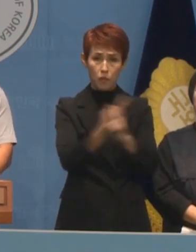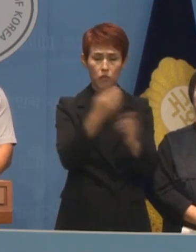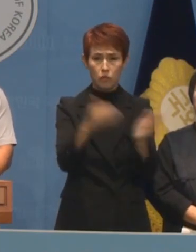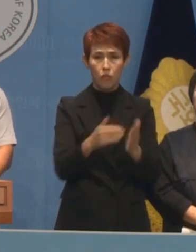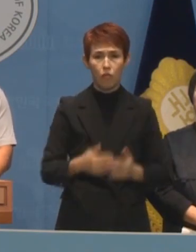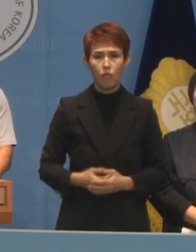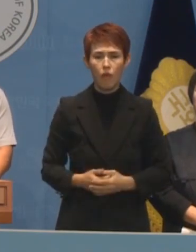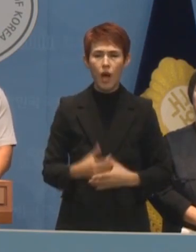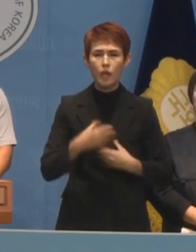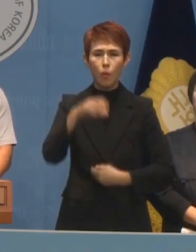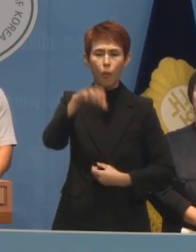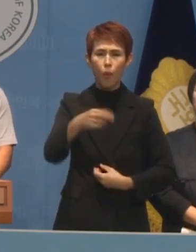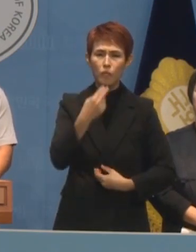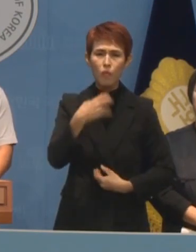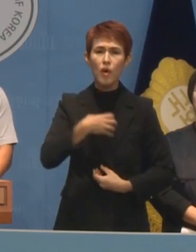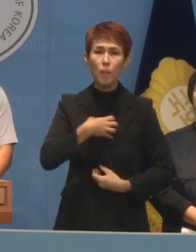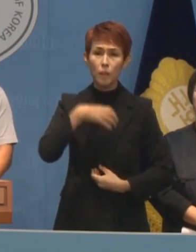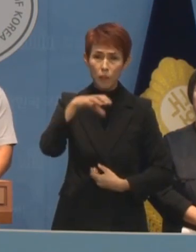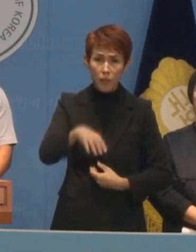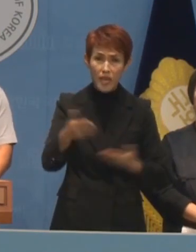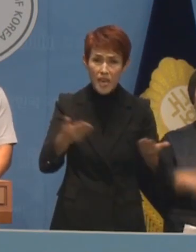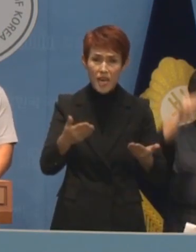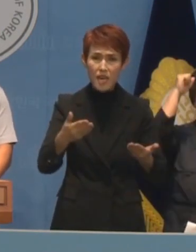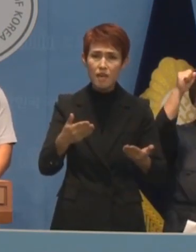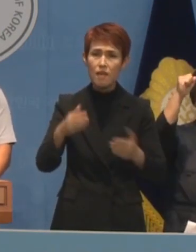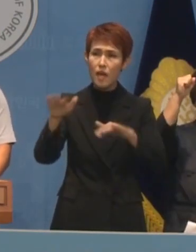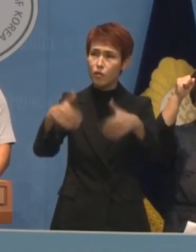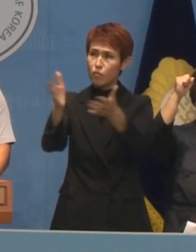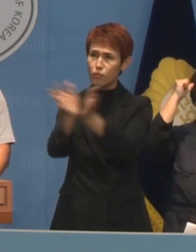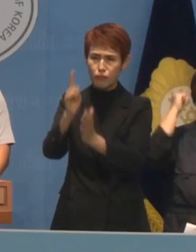안전조치 없는 위험작업 해수부는 각성하라!